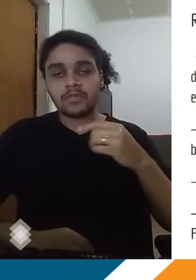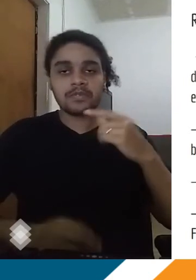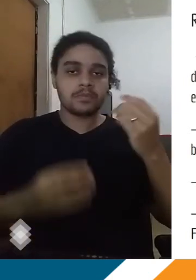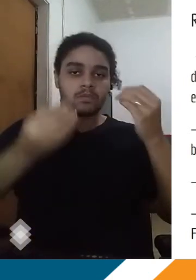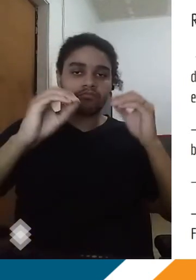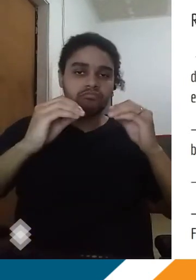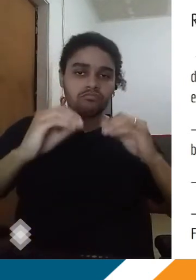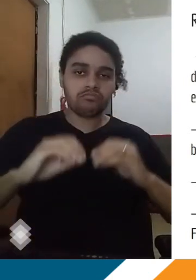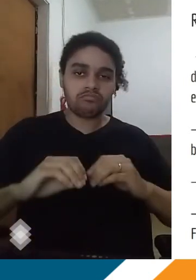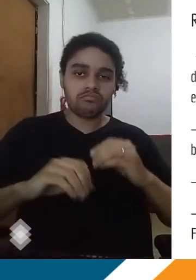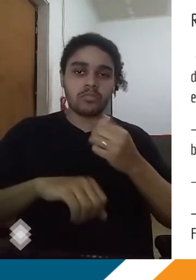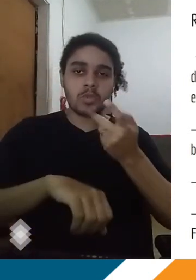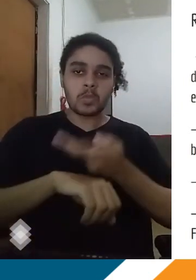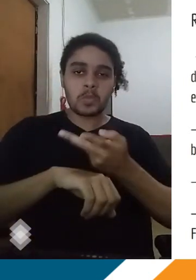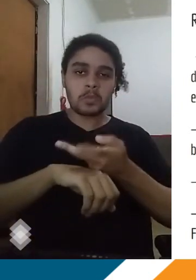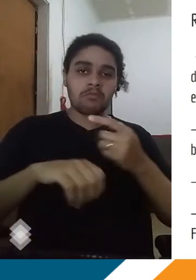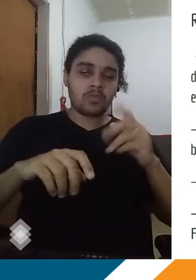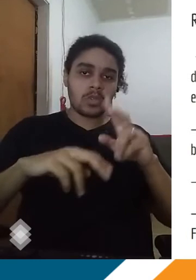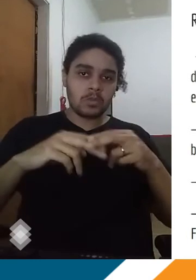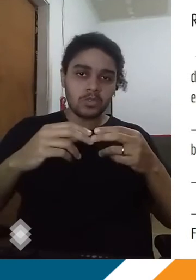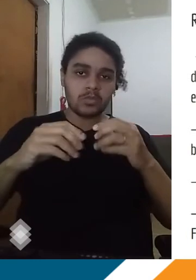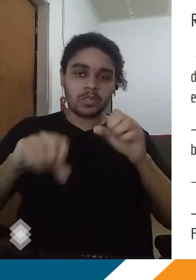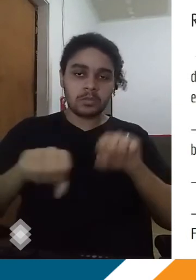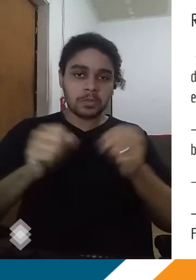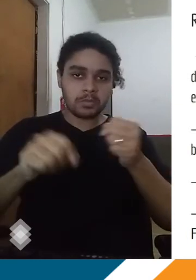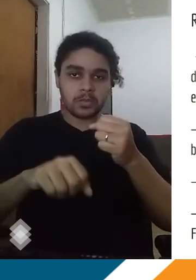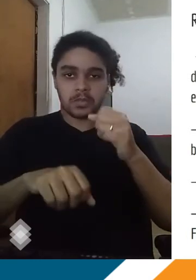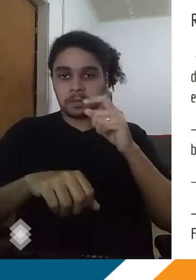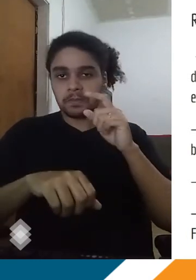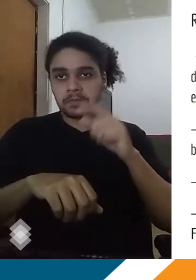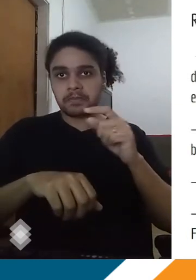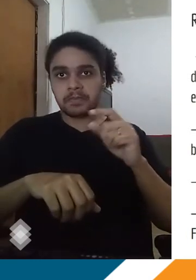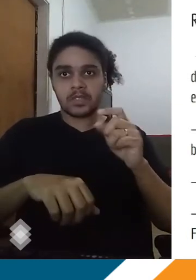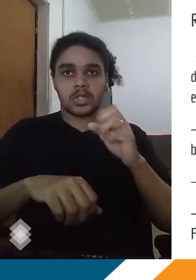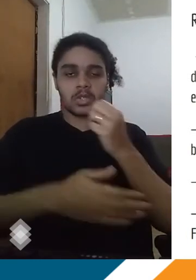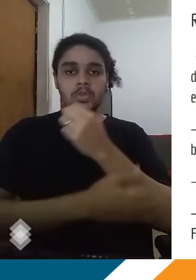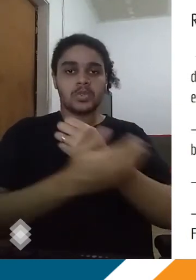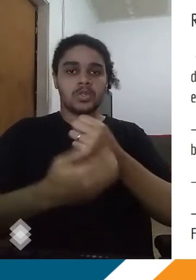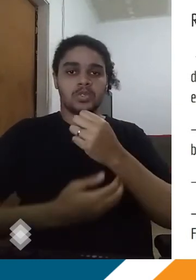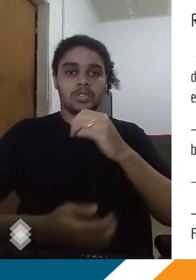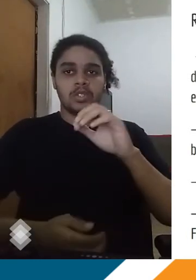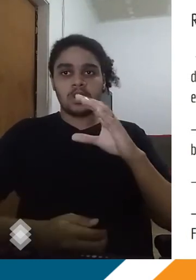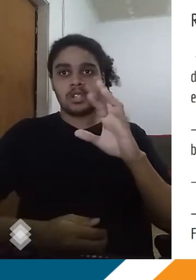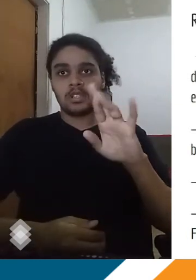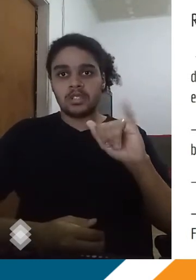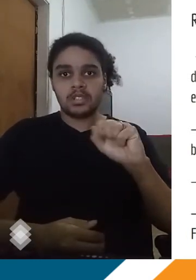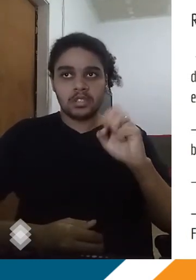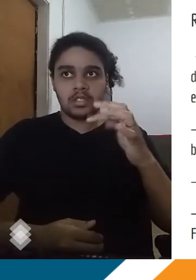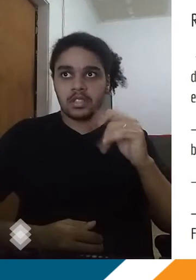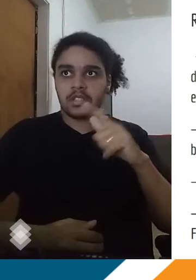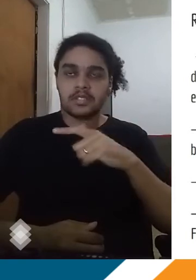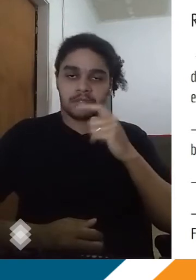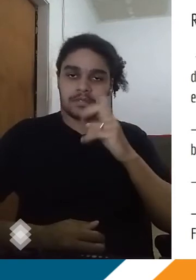geológicas formadas a partir da deposição de sedimentos ocasionadas justamente pela erosão dos escudos cristalinos, como você pode